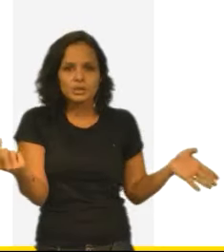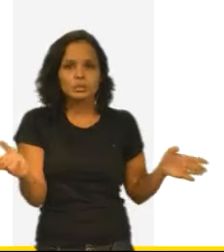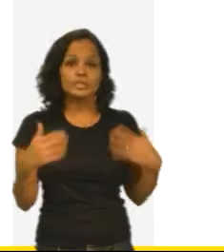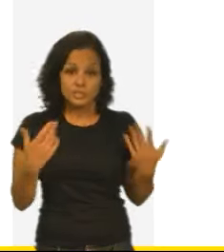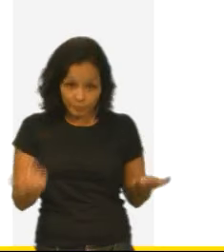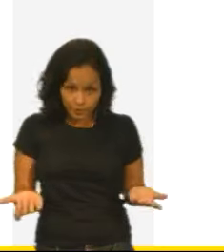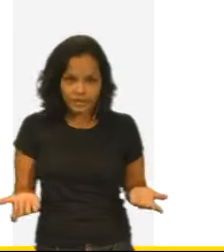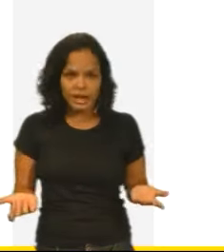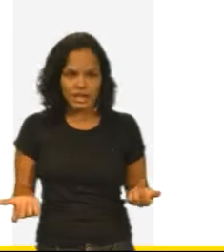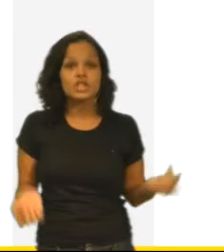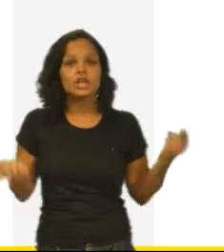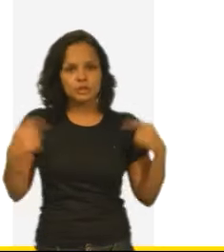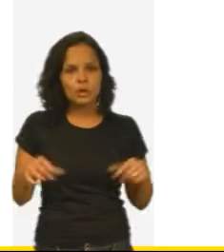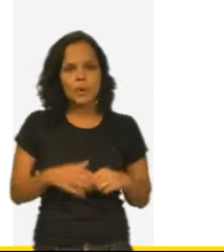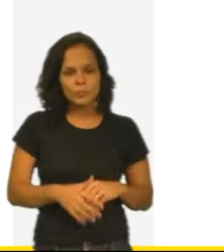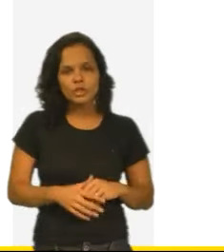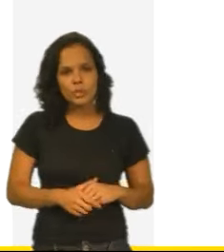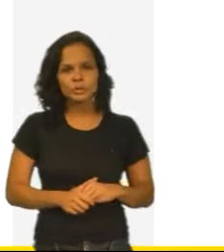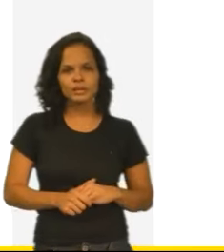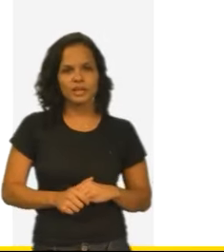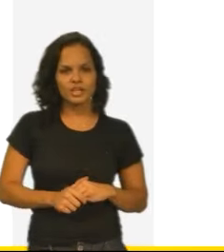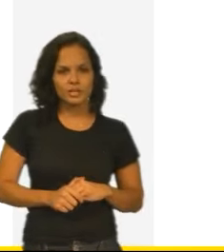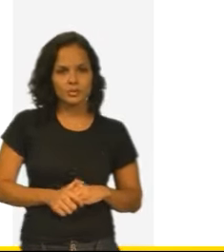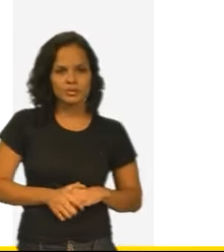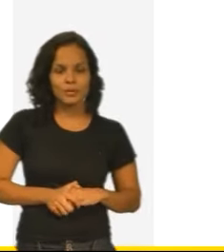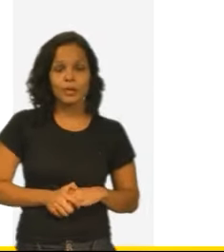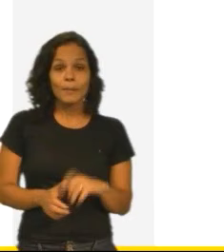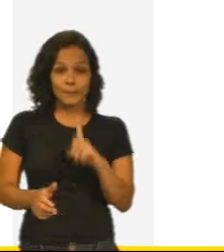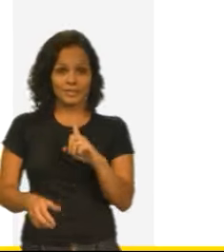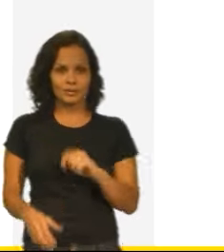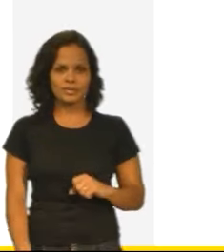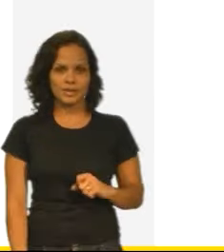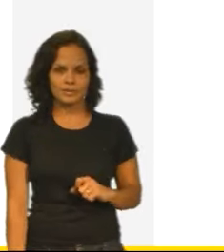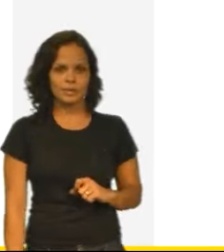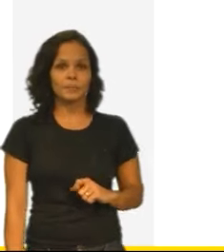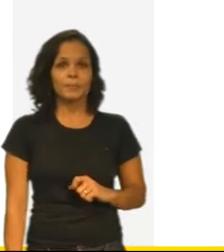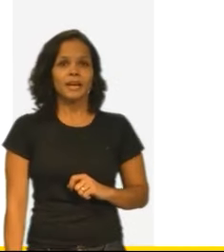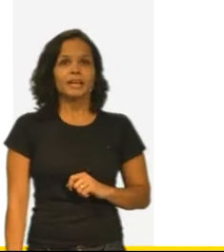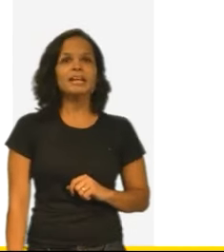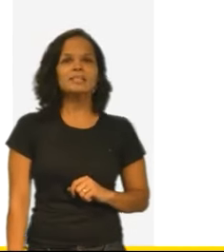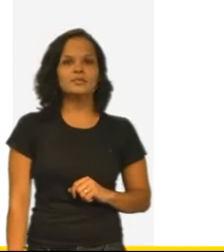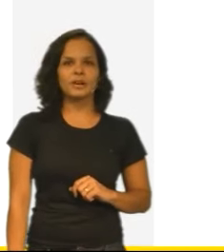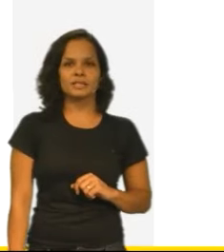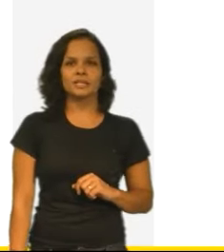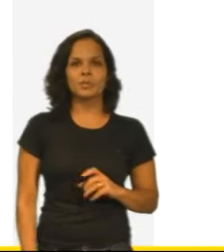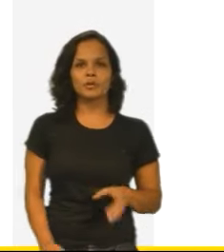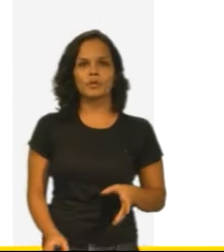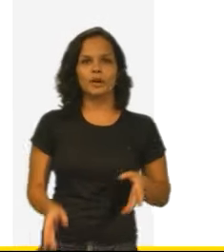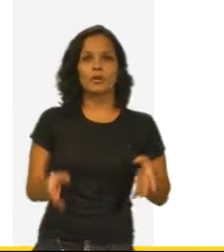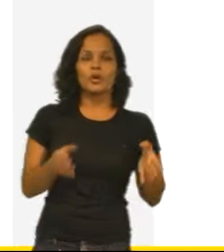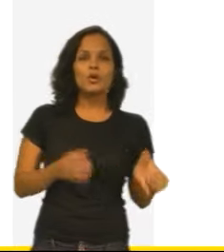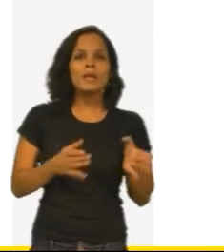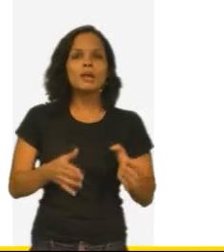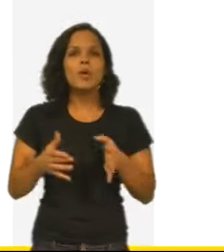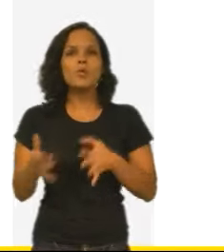outras. Verdade. Normalmente o ou dá ideia de exclusão, mas não é sempre. Nessa frase aqui, quando eu falo o bem ou o